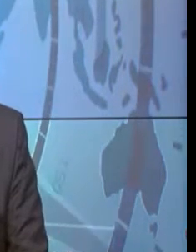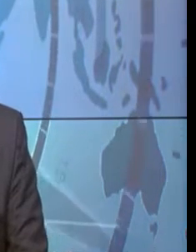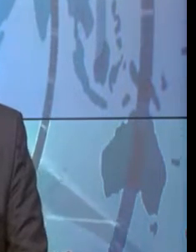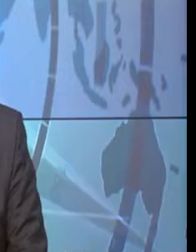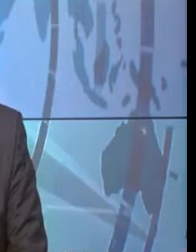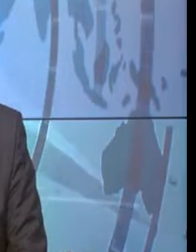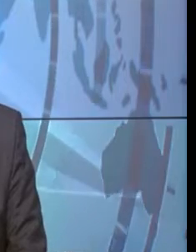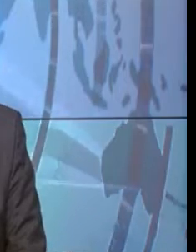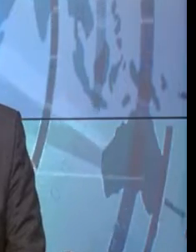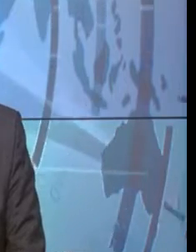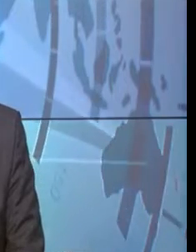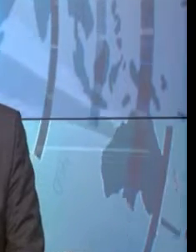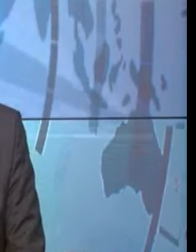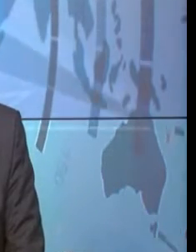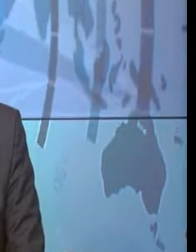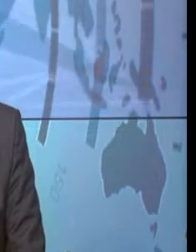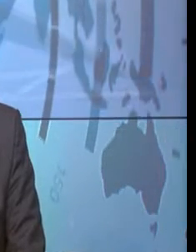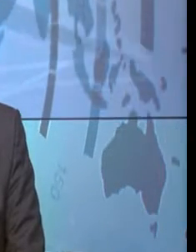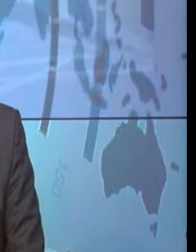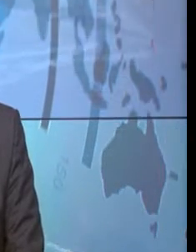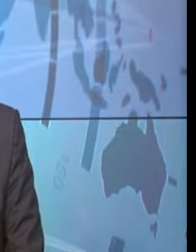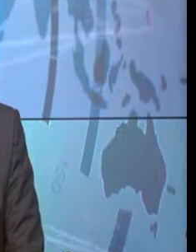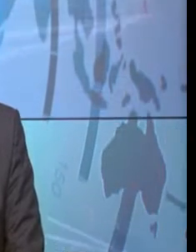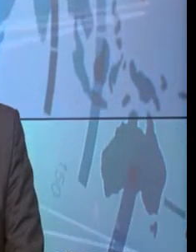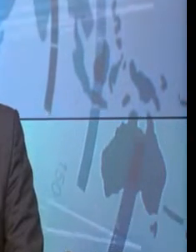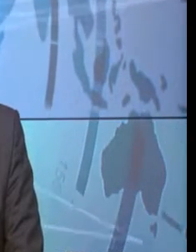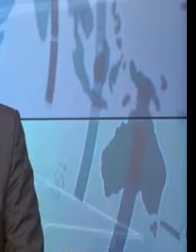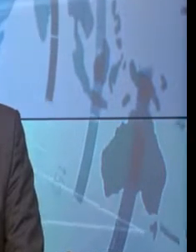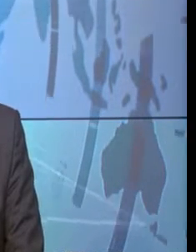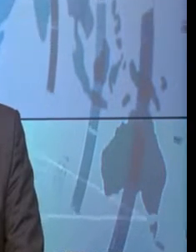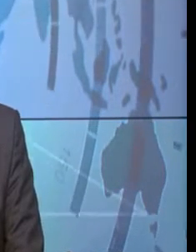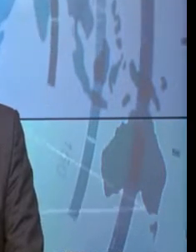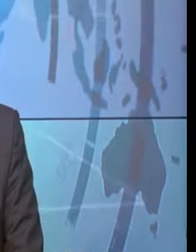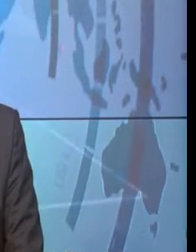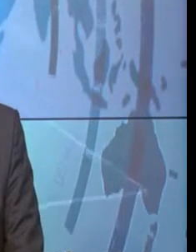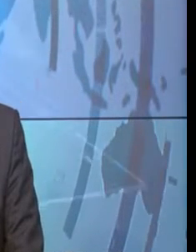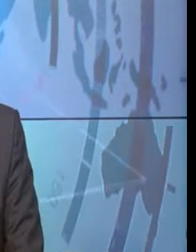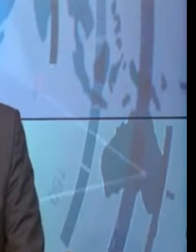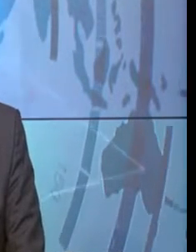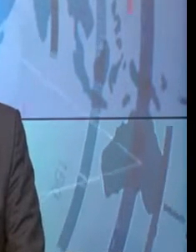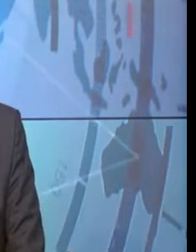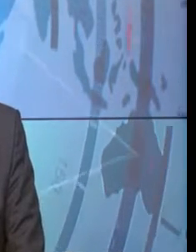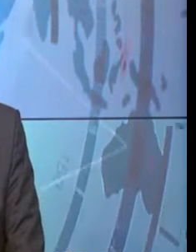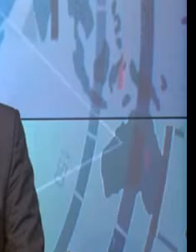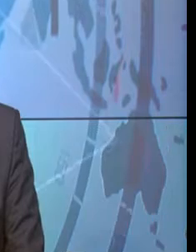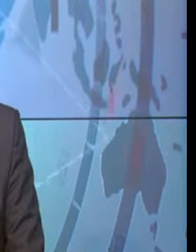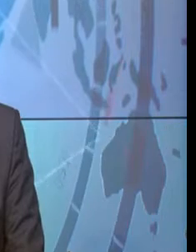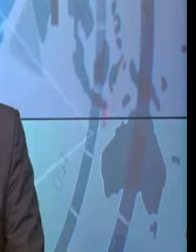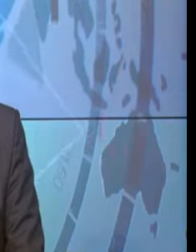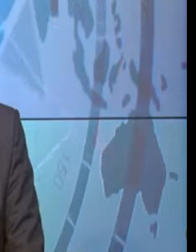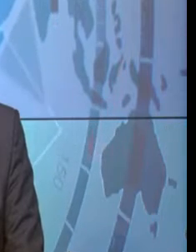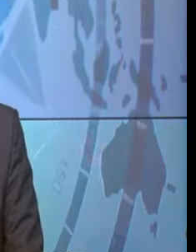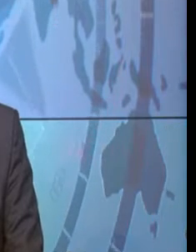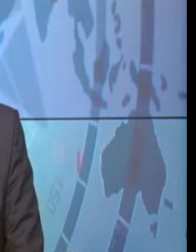ما بين عدد من المخالفات، قدرت بحوالي 200 مخالفة فقط هي التي رصدت حتى الآن في عدد